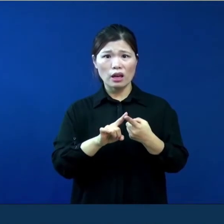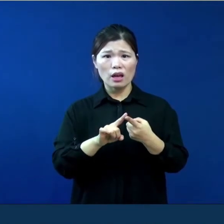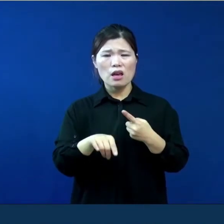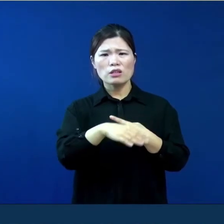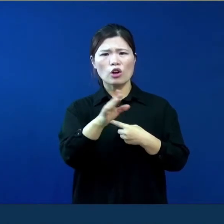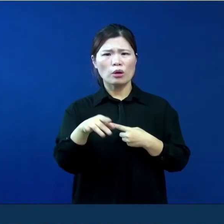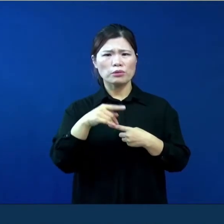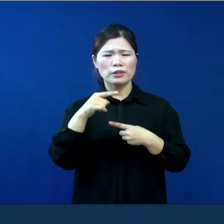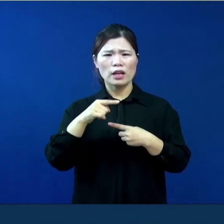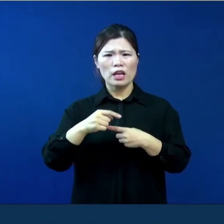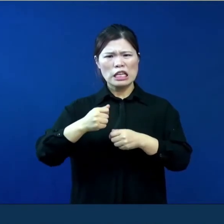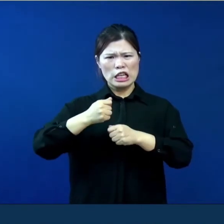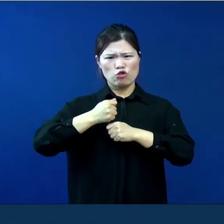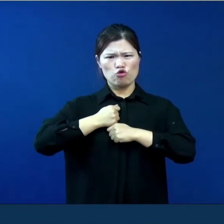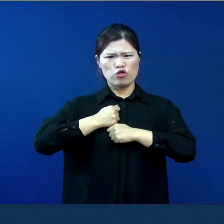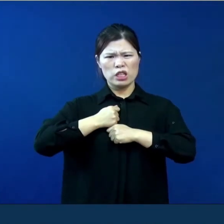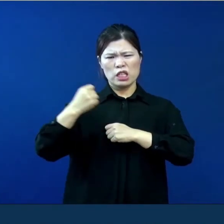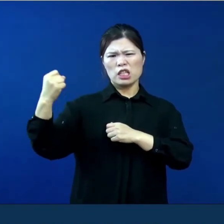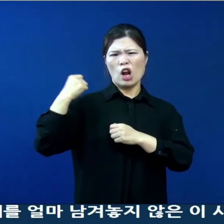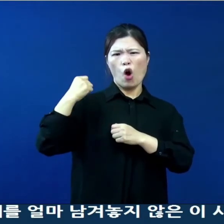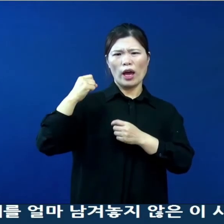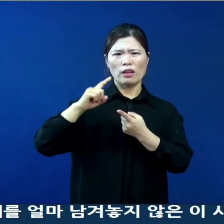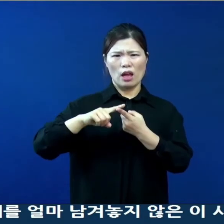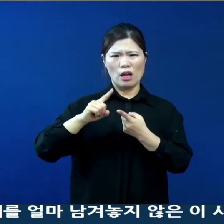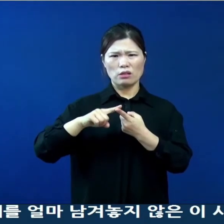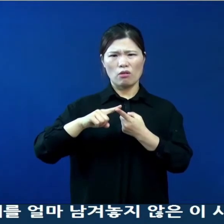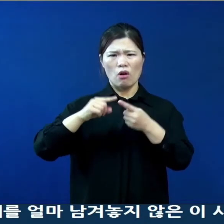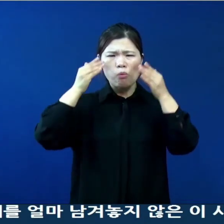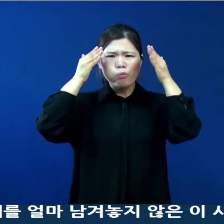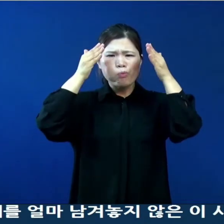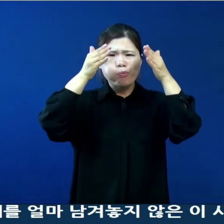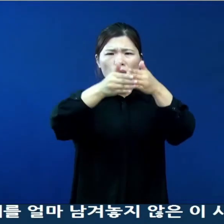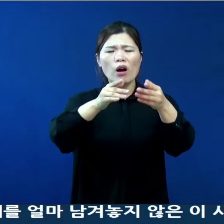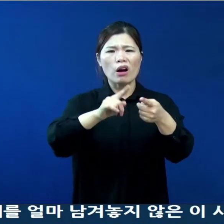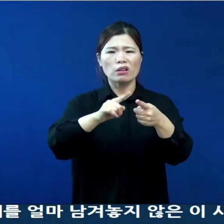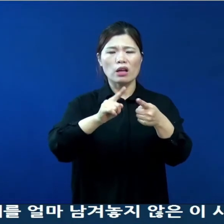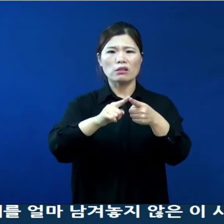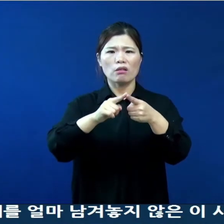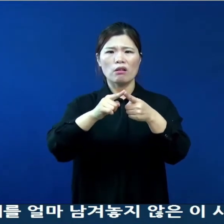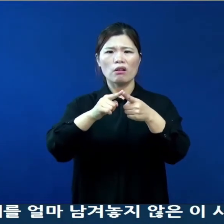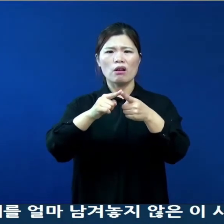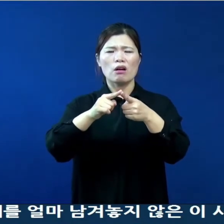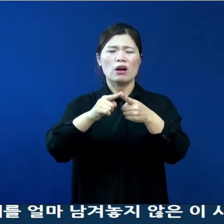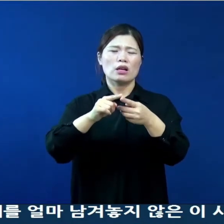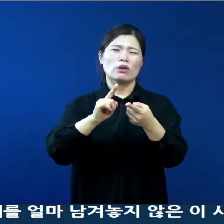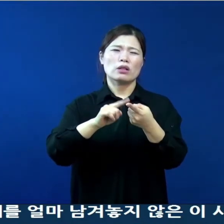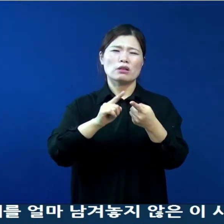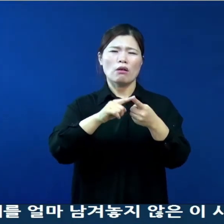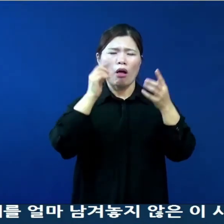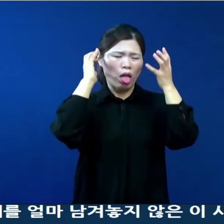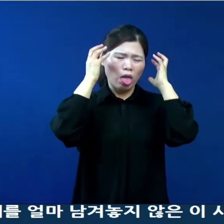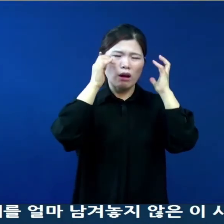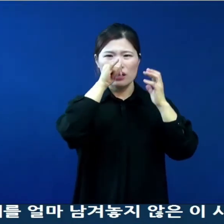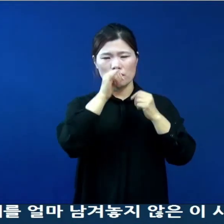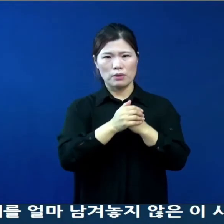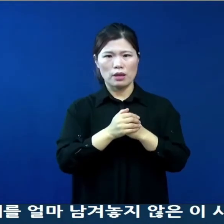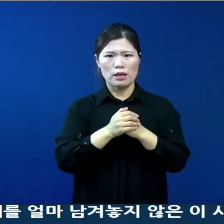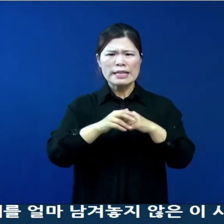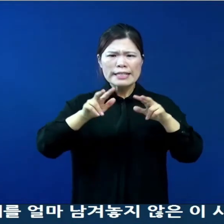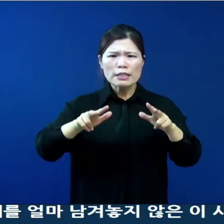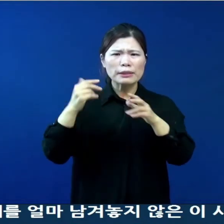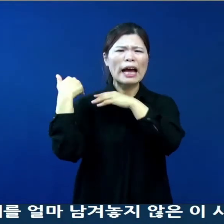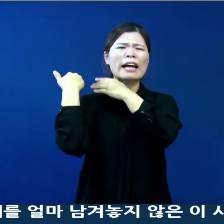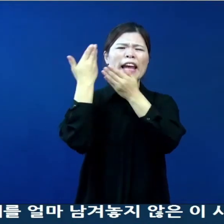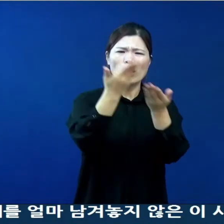주의력과 생각을 앗아갑니다. 이때 이런 거 좀 내려놓고요, 하나님 앞에 집중하시기 바랍니다. 2021년도를 향한